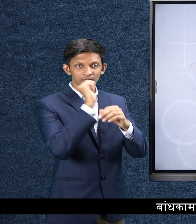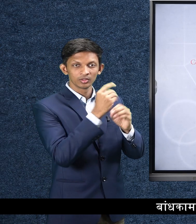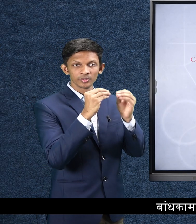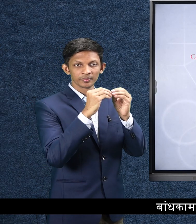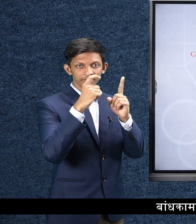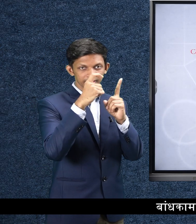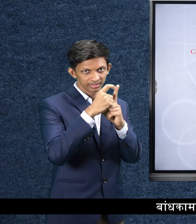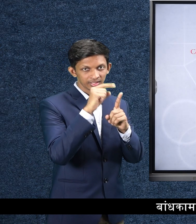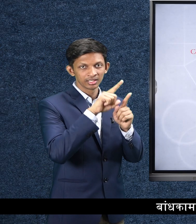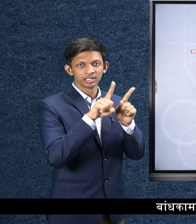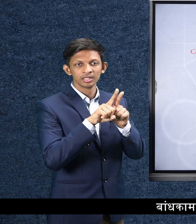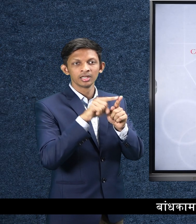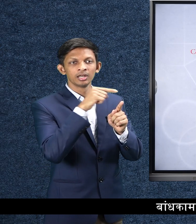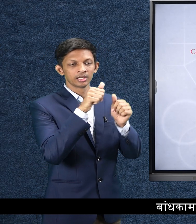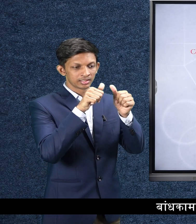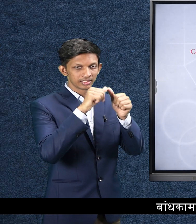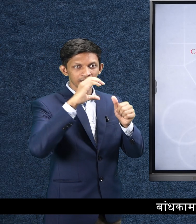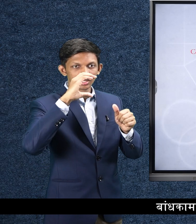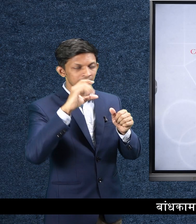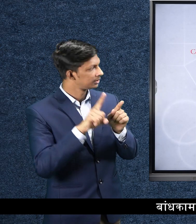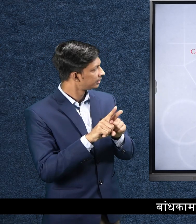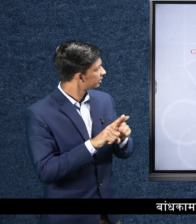बांधकाम साइड AC वर BD लंबवत आहे.